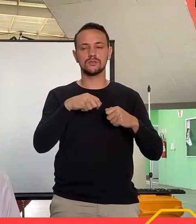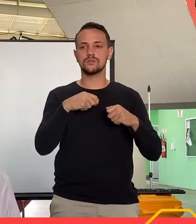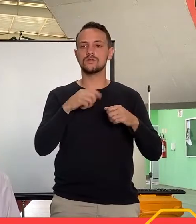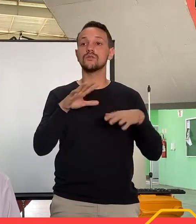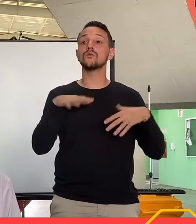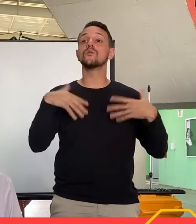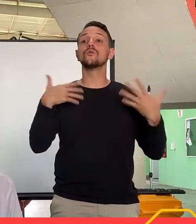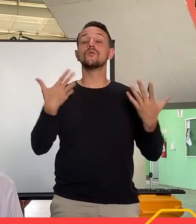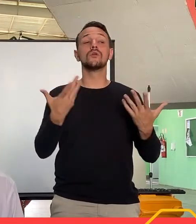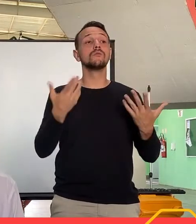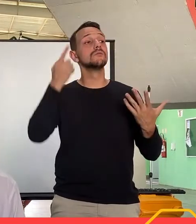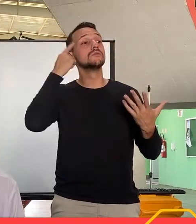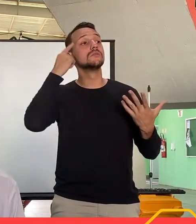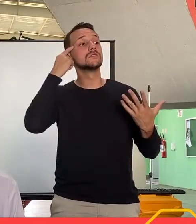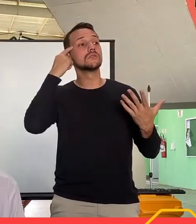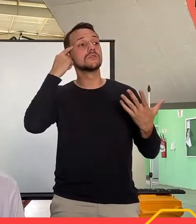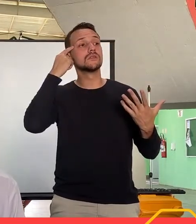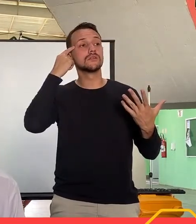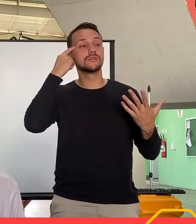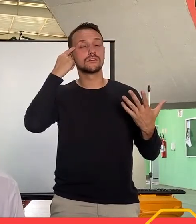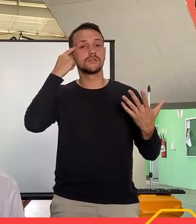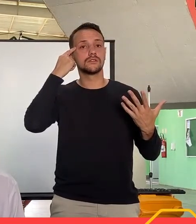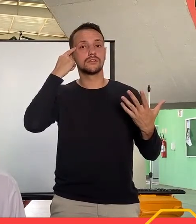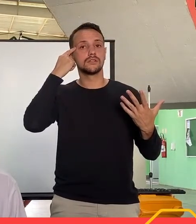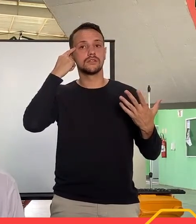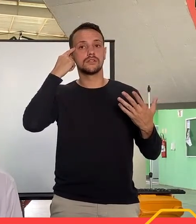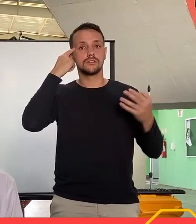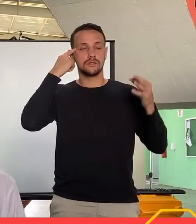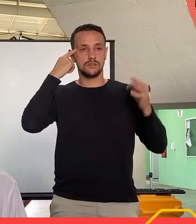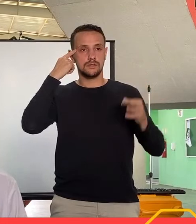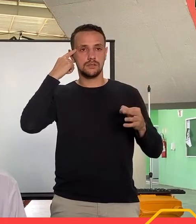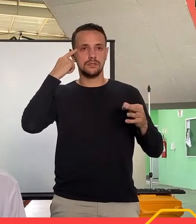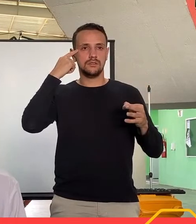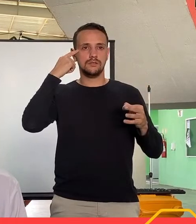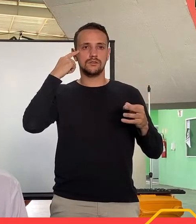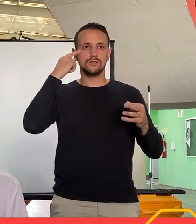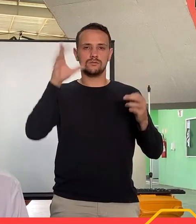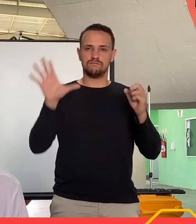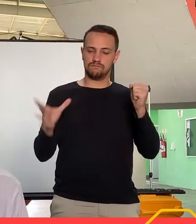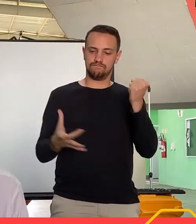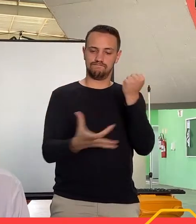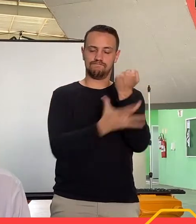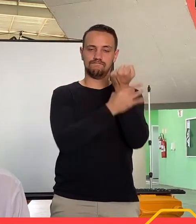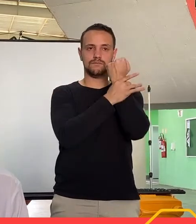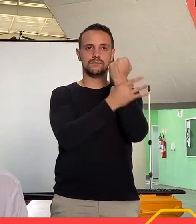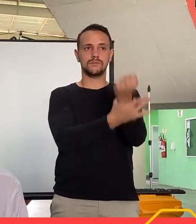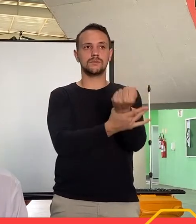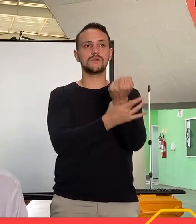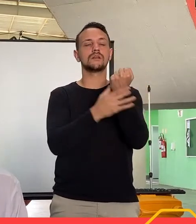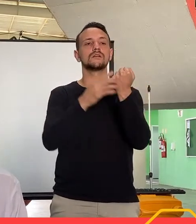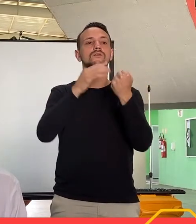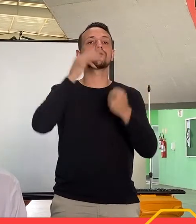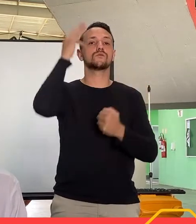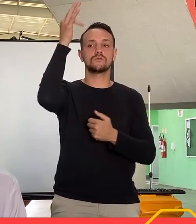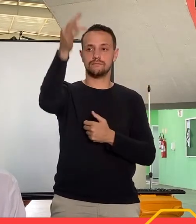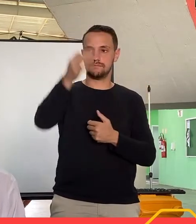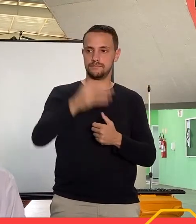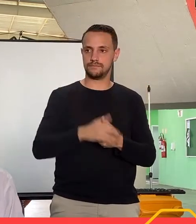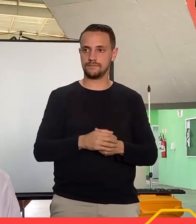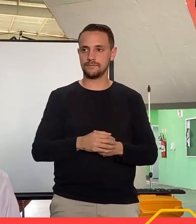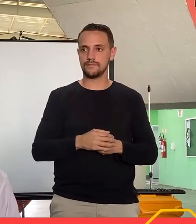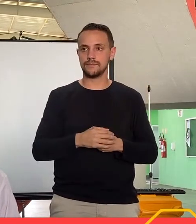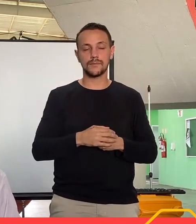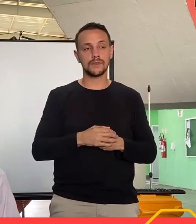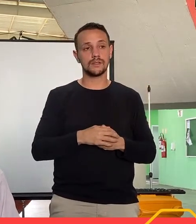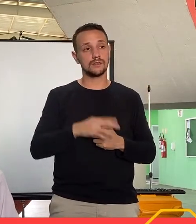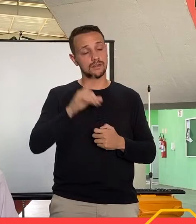qual é o legado que nós vamos deixar do ponto de vista da sustentabilidade para a próxima geração. Então,